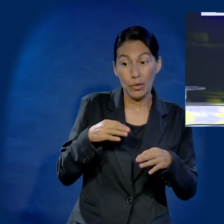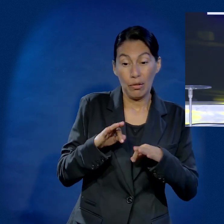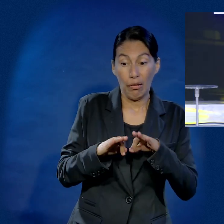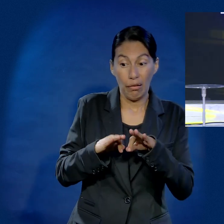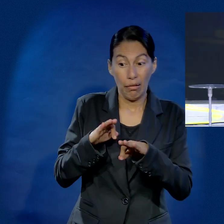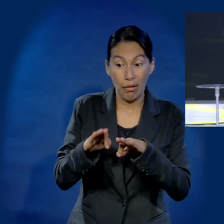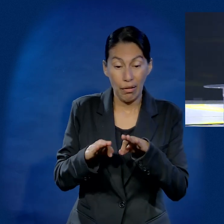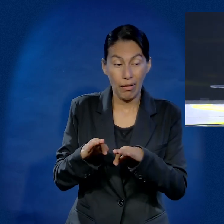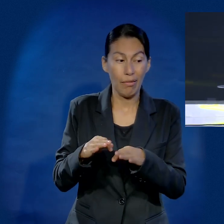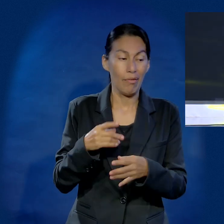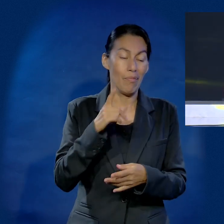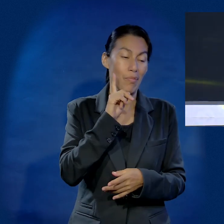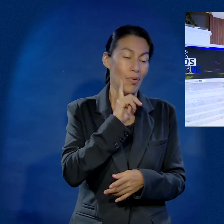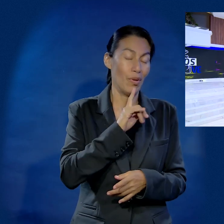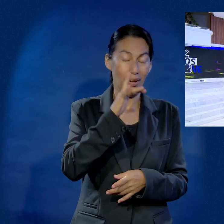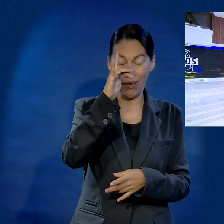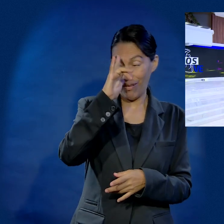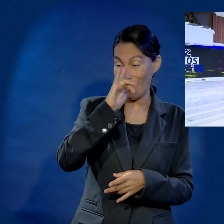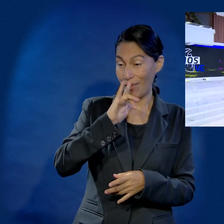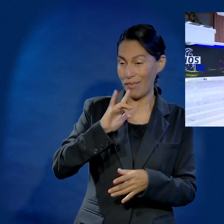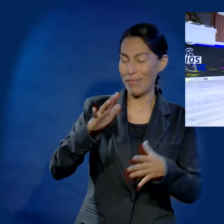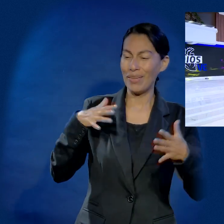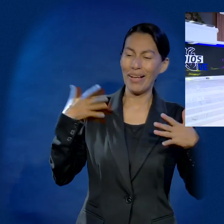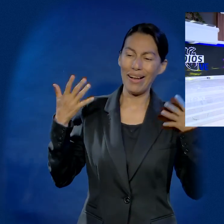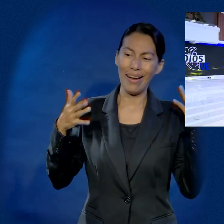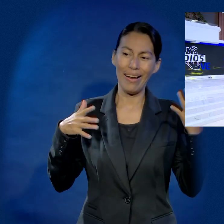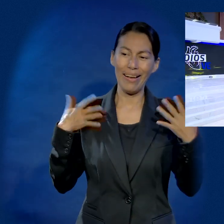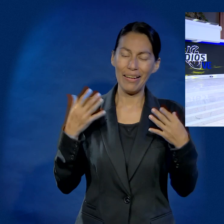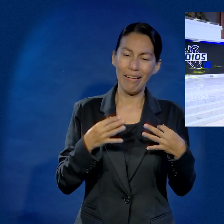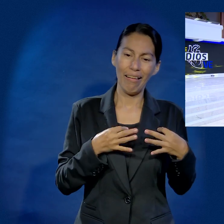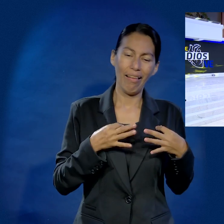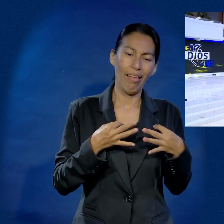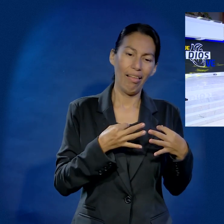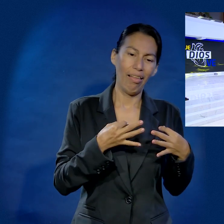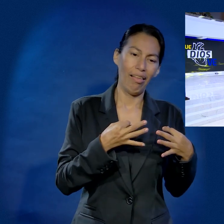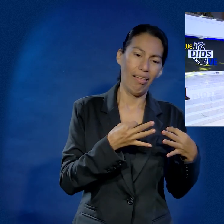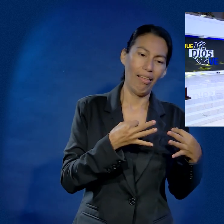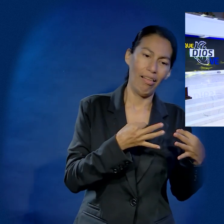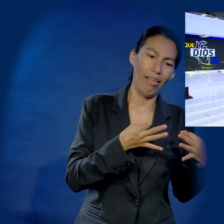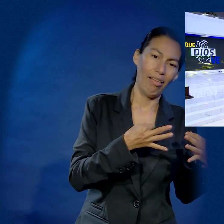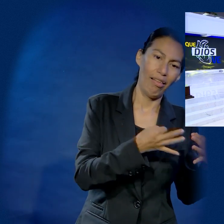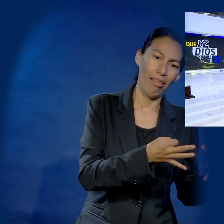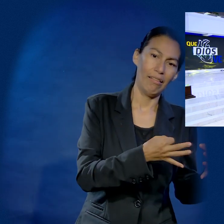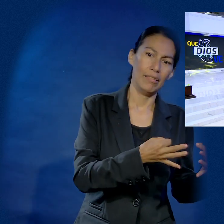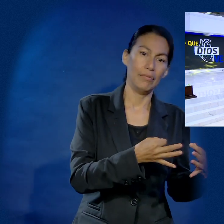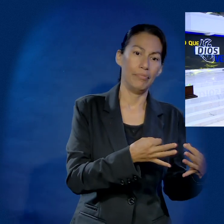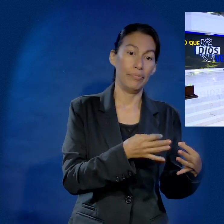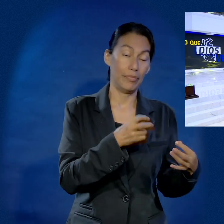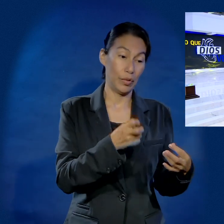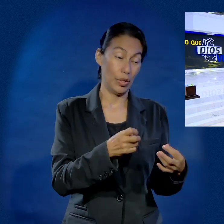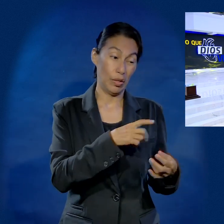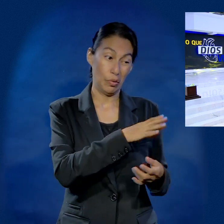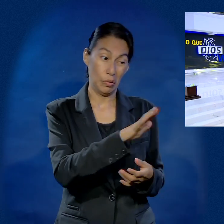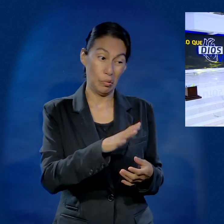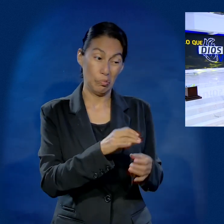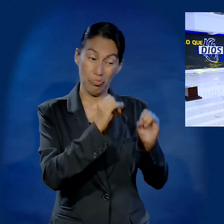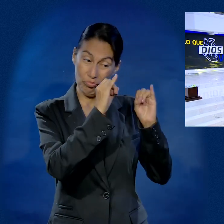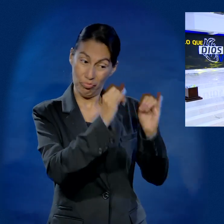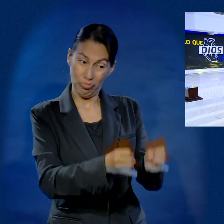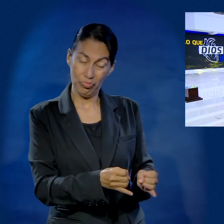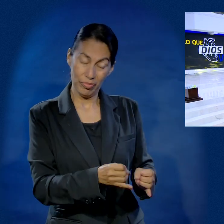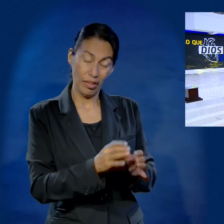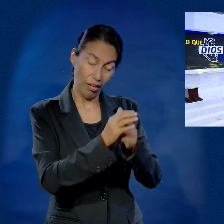asociaciones con personas muy bonitas, muy agradables, muy alegres, pero que lo fueron guiando a la idolatría de una manera